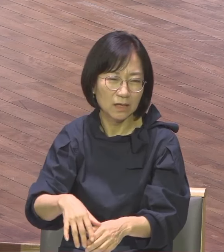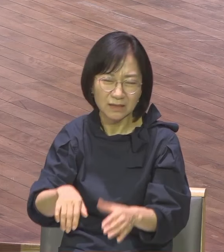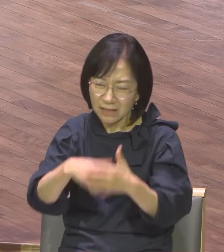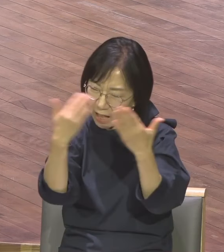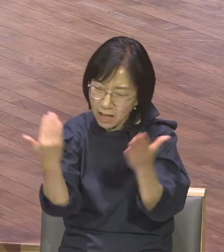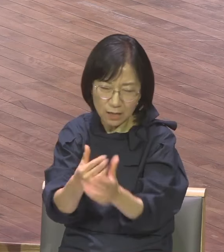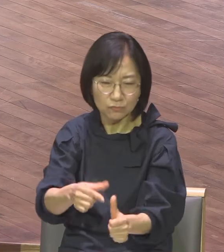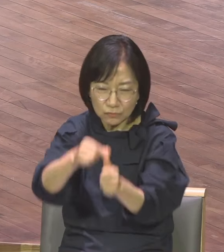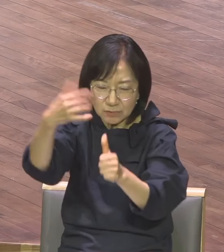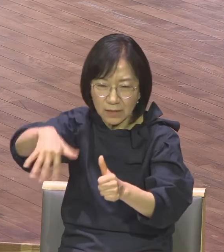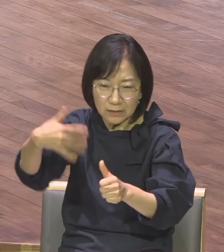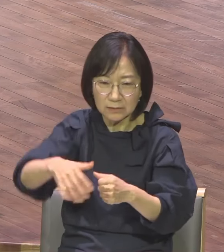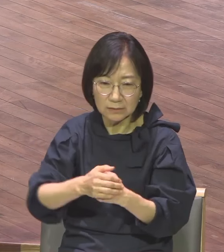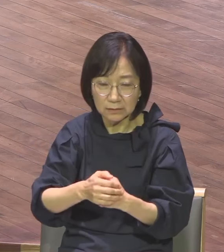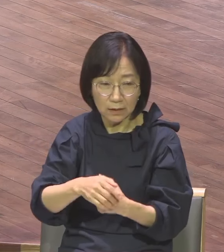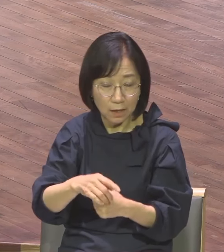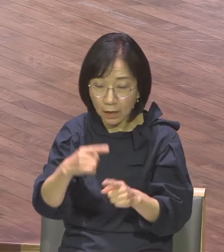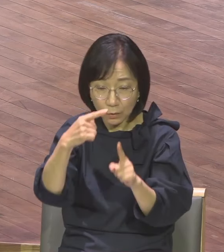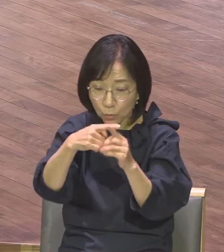구원 못 받아.